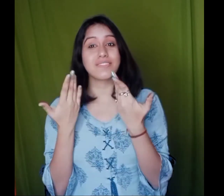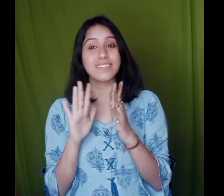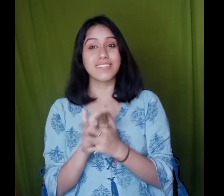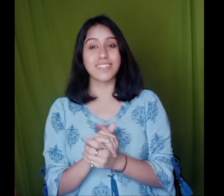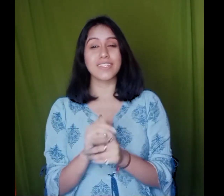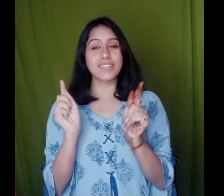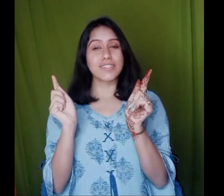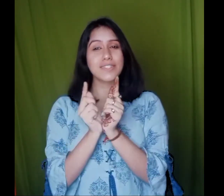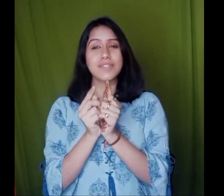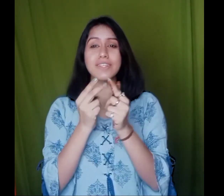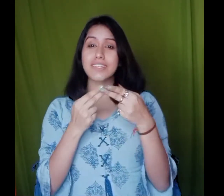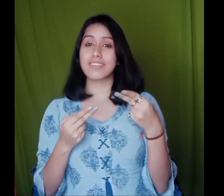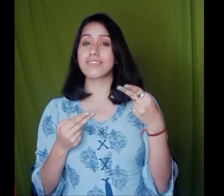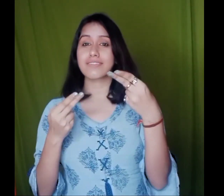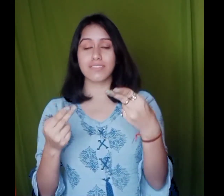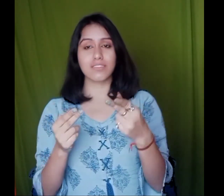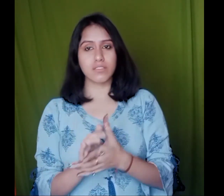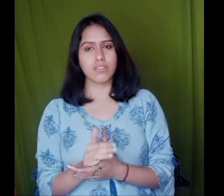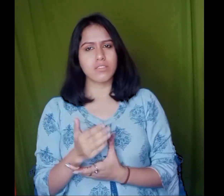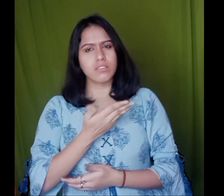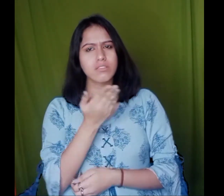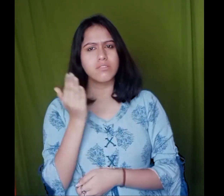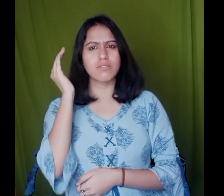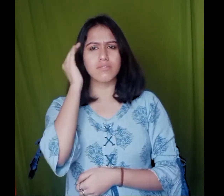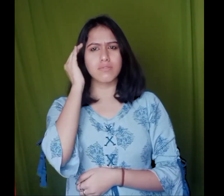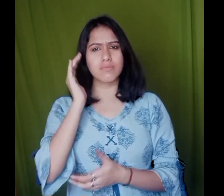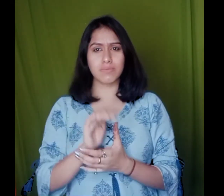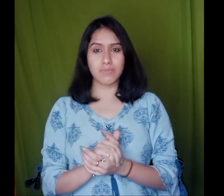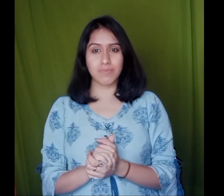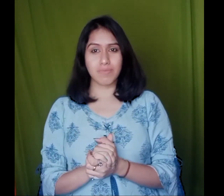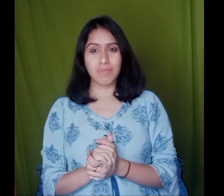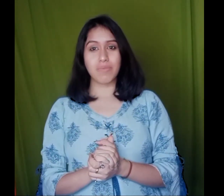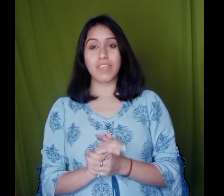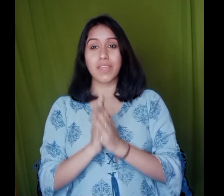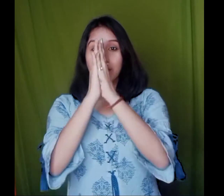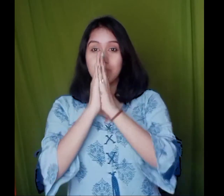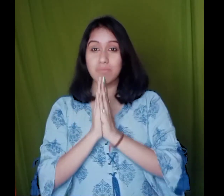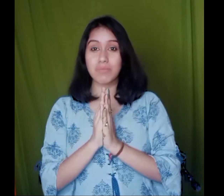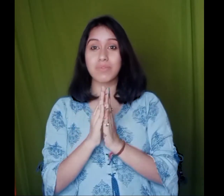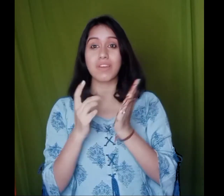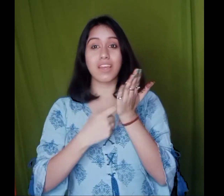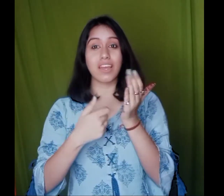भारत की जो राम कथाएं हैं उनमें इस बात का जिक्र किया गया है, इस कहानी के बारे में बात की गई है।